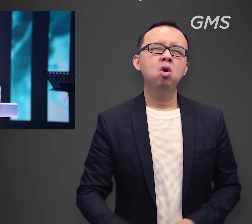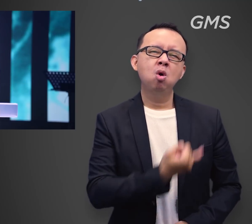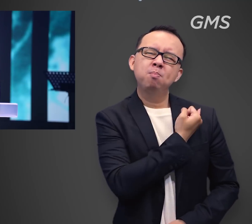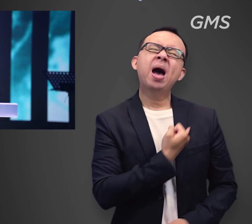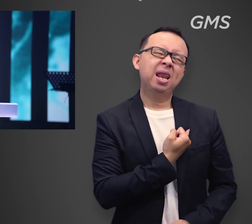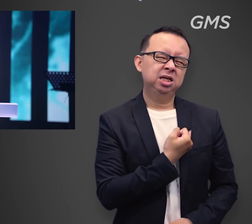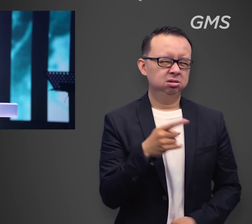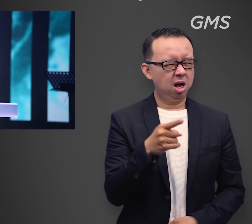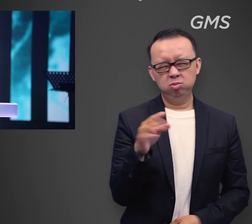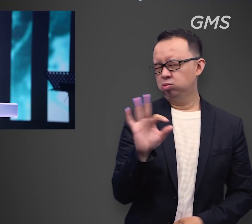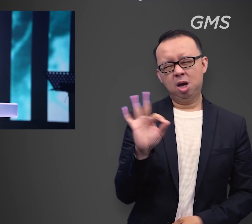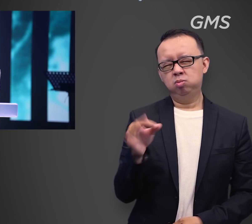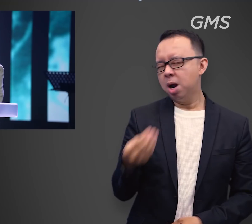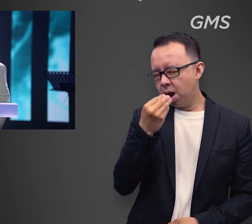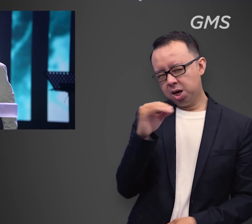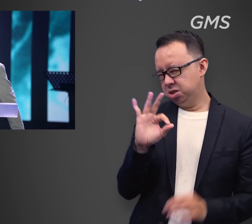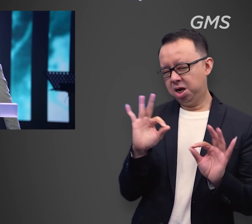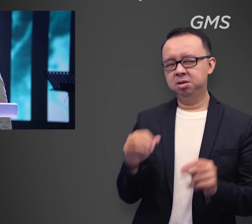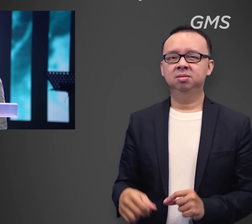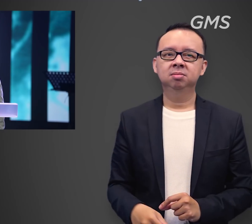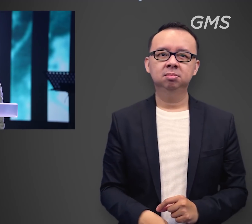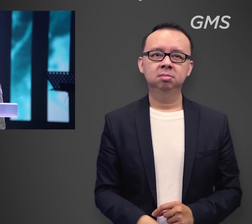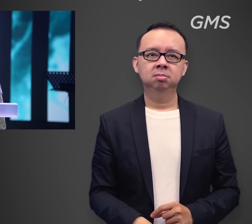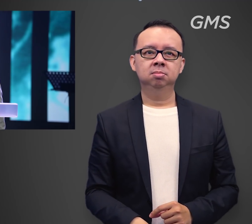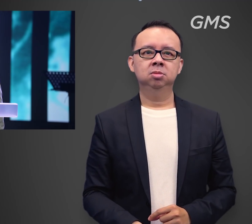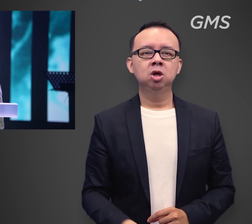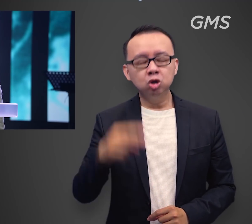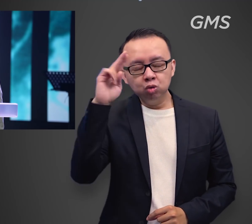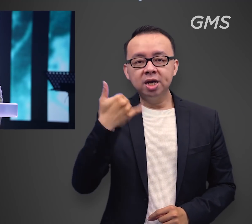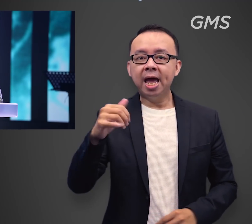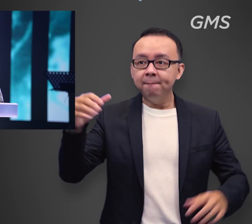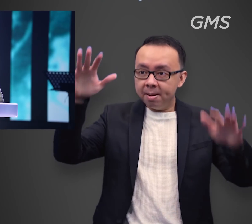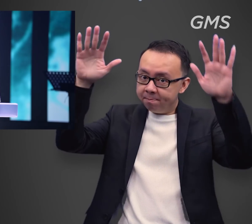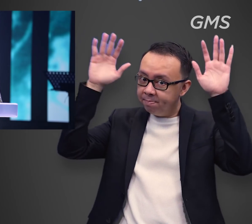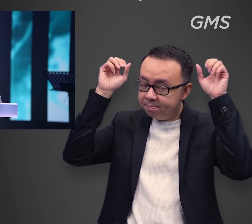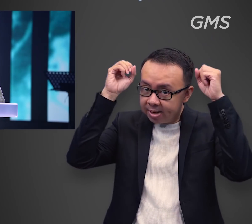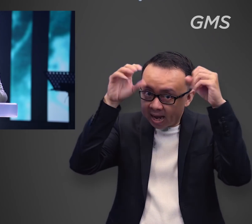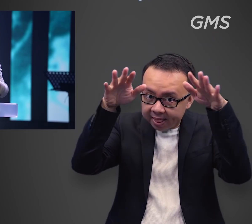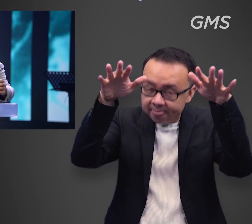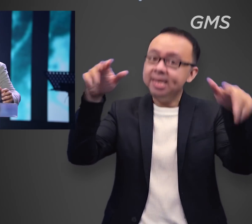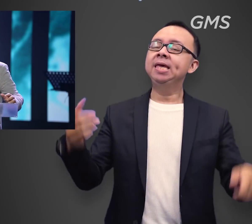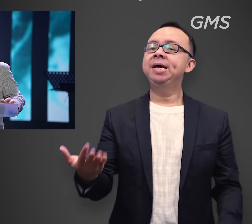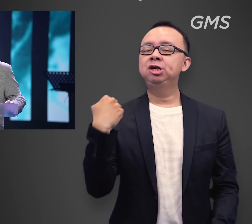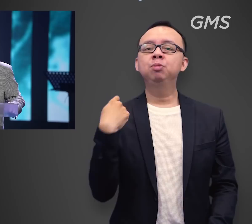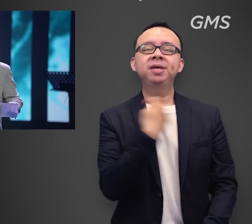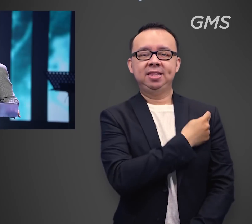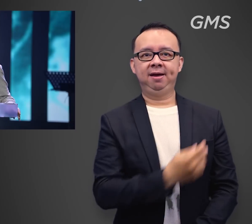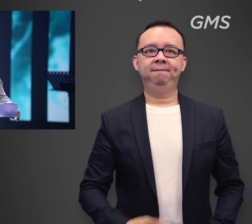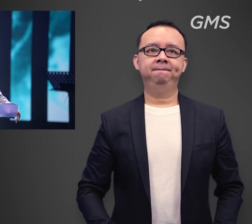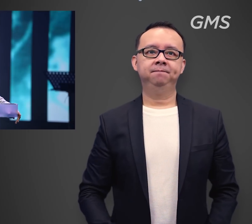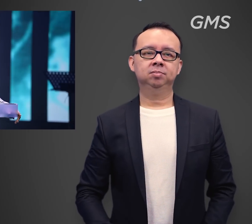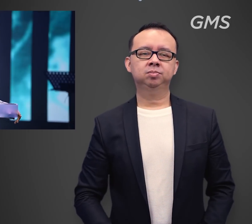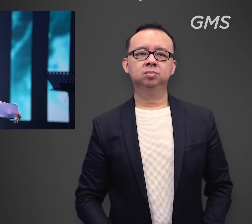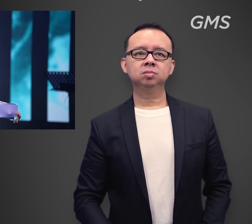adalah bekerja. Nanti Tuhan yang memberkati hidup kita. Itu ada bagian yang kita lakukan. Masih ingat ketika Yesus